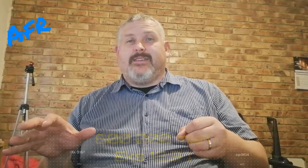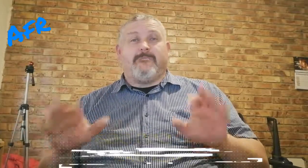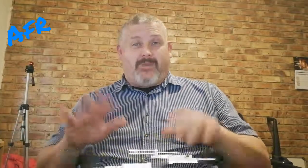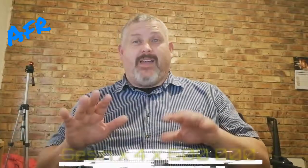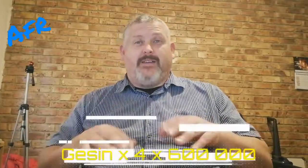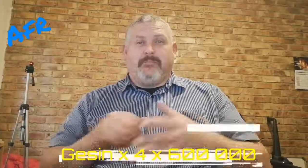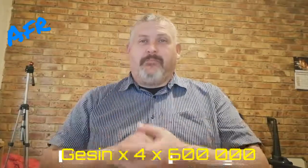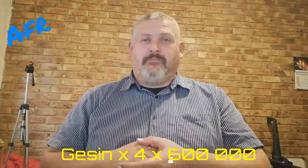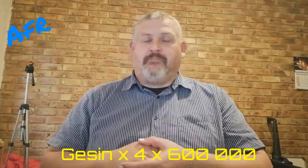Maar ja,